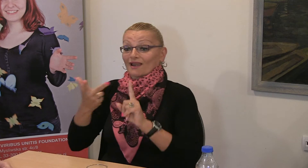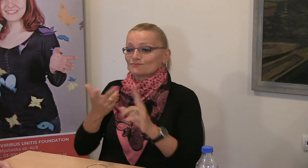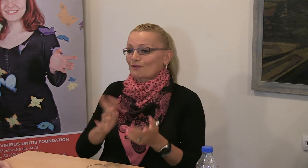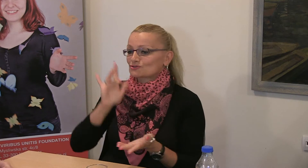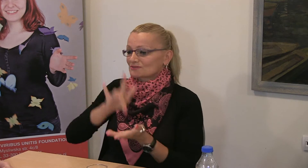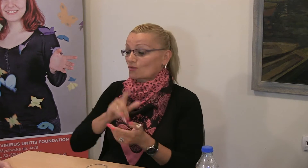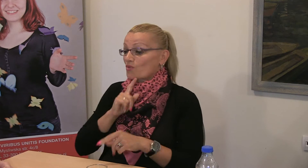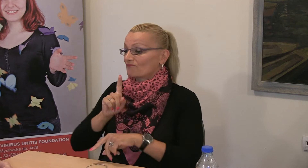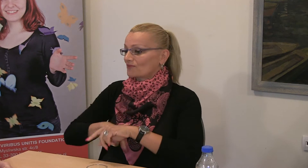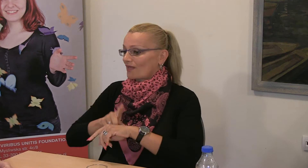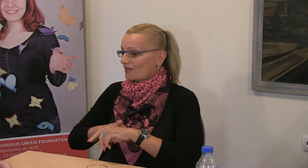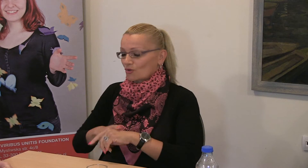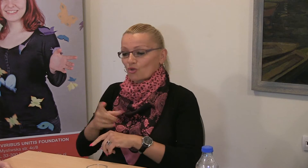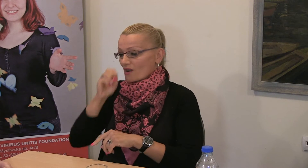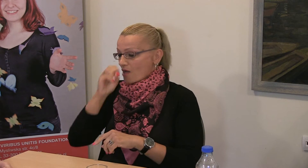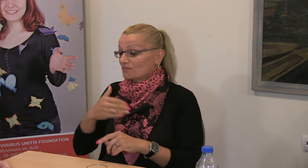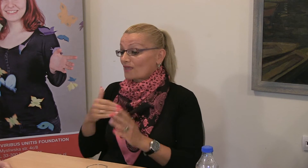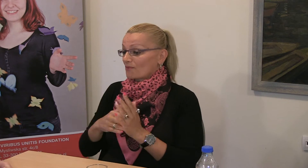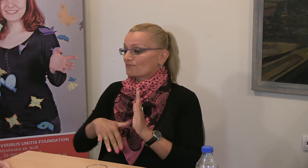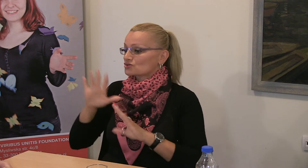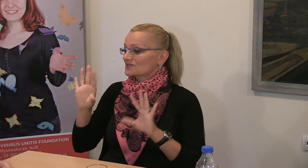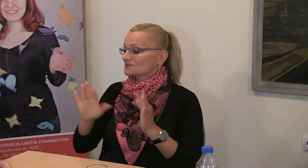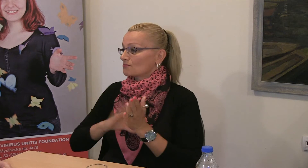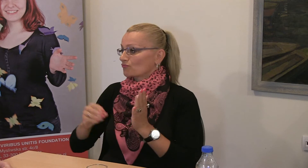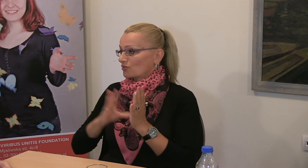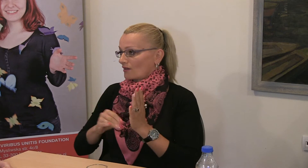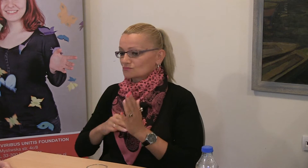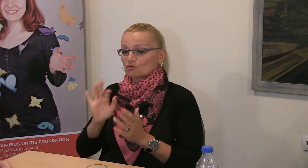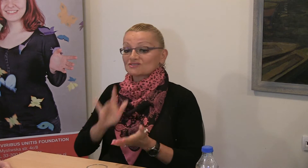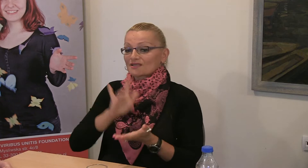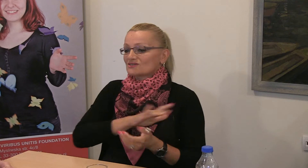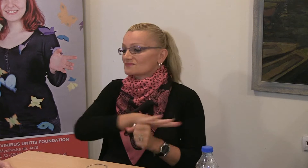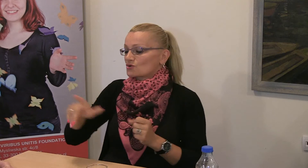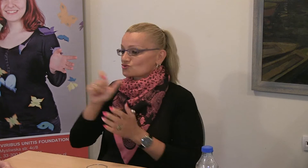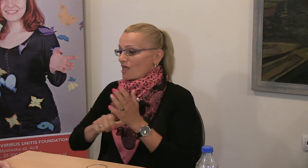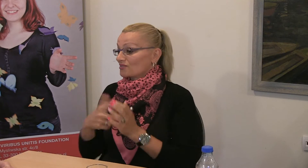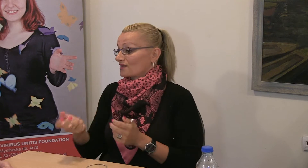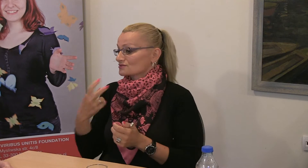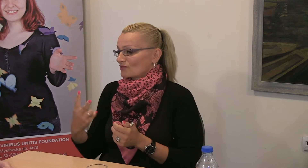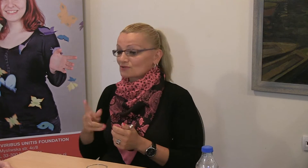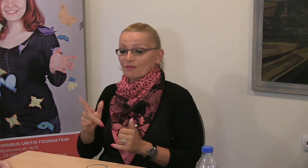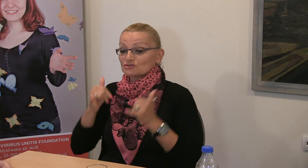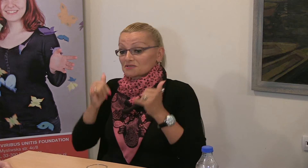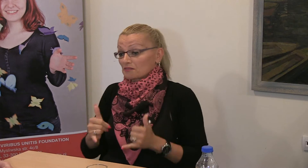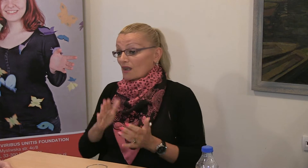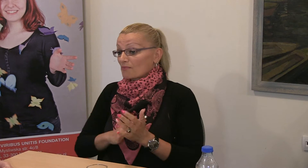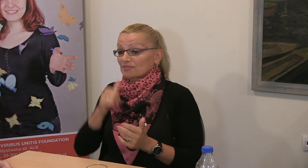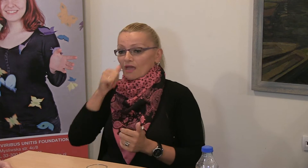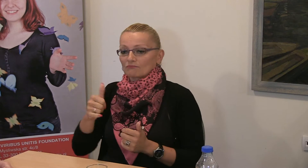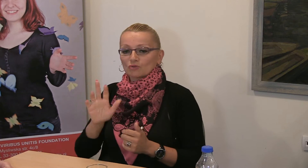ode u SUP, na trećem, taj treći ne može da stigne. Ta dvoje ne mogu da stignu za tih